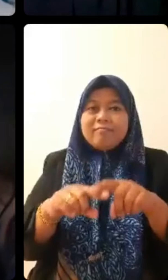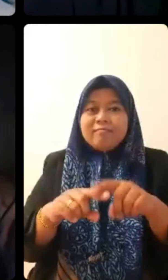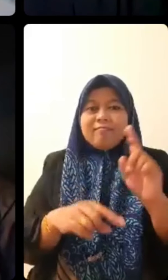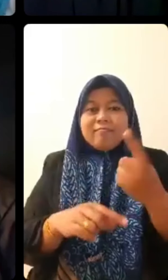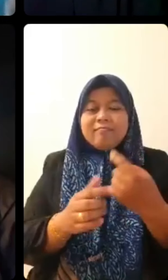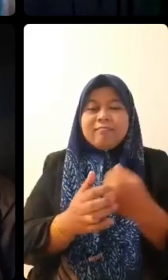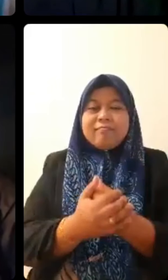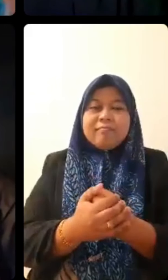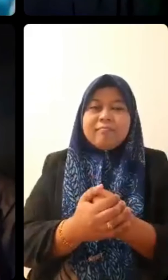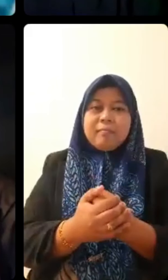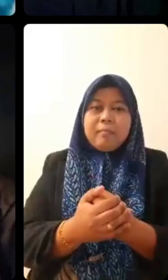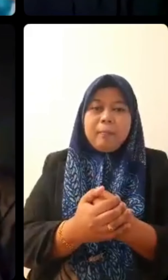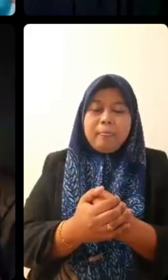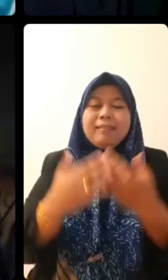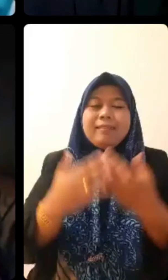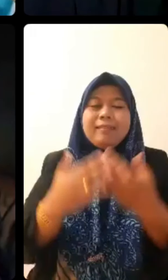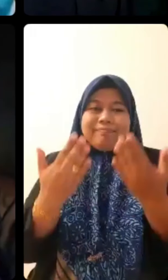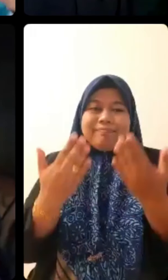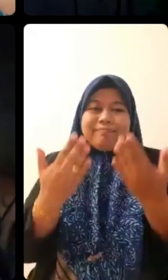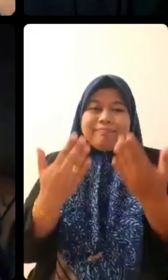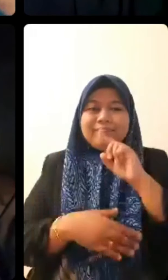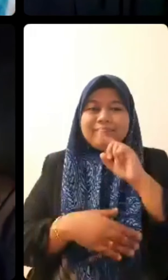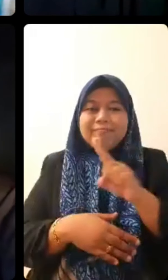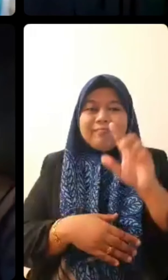Terima kasih Cik Zaid atas jawapan